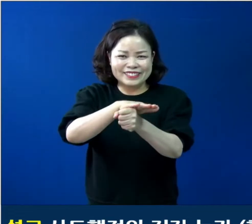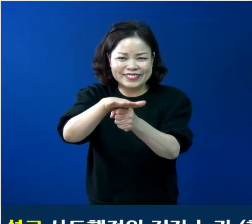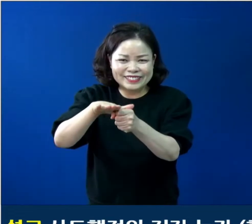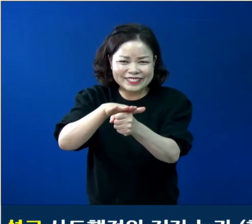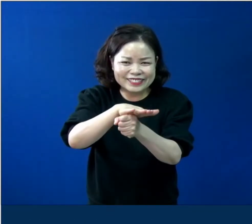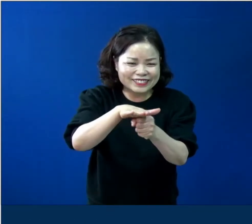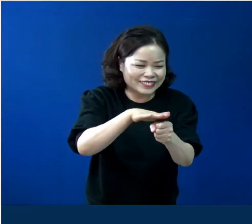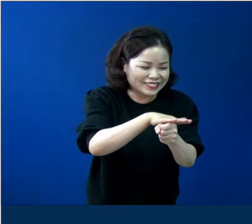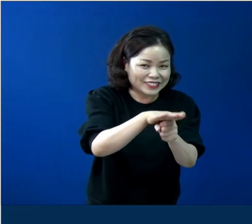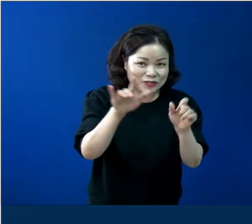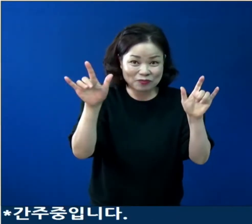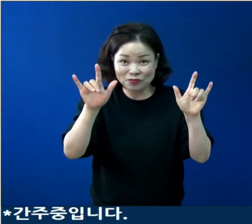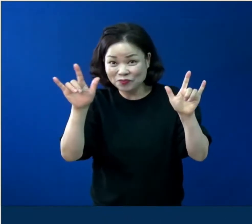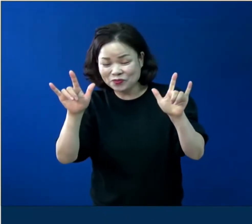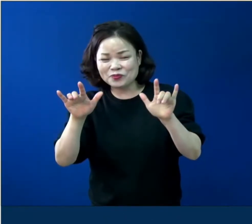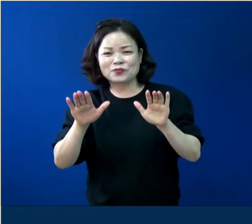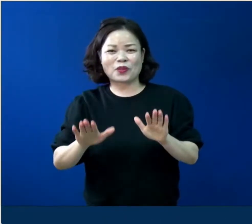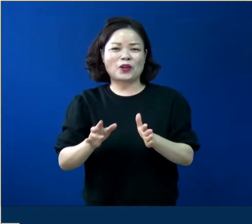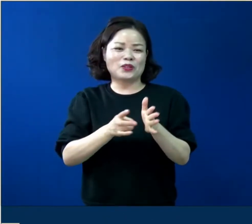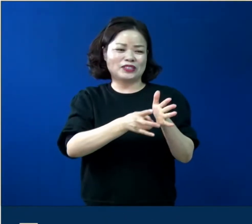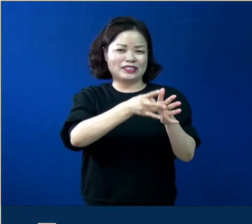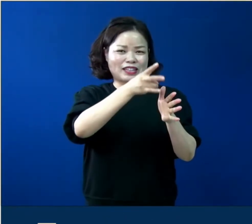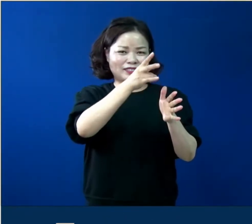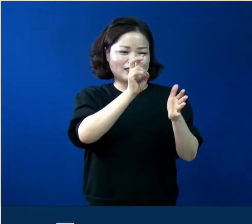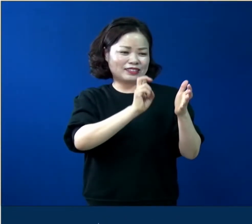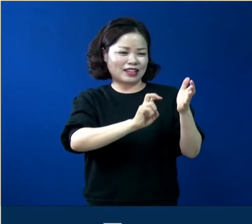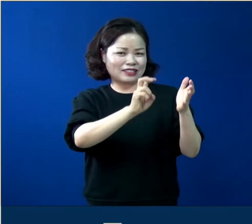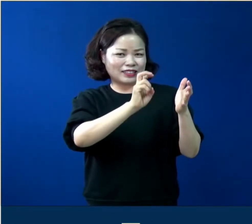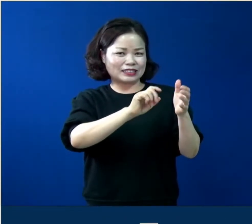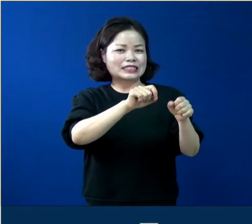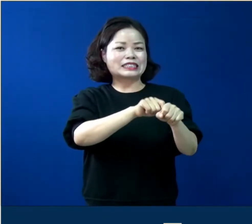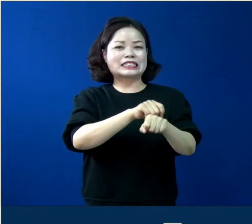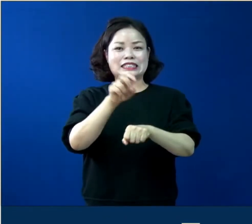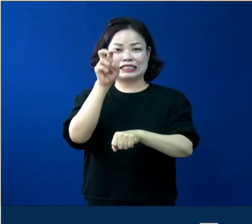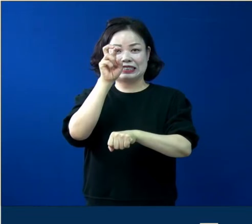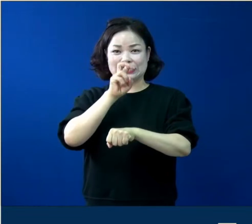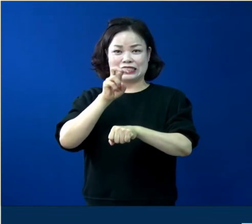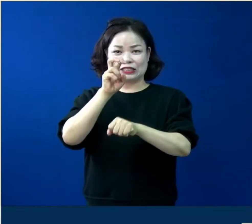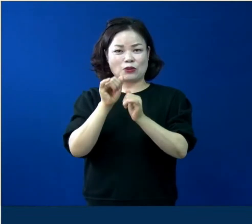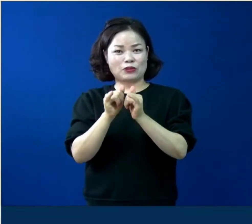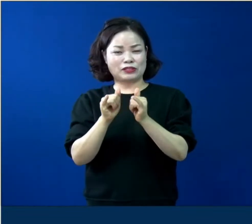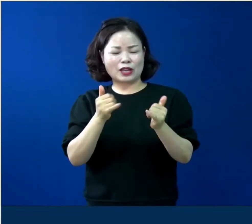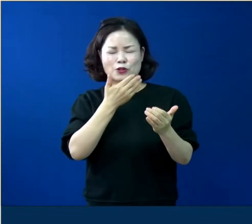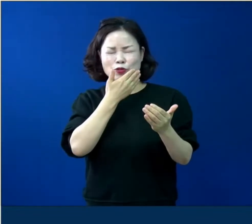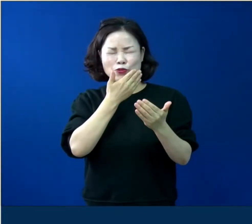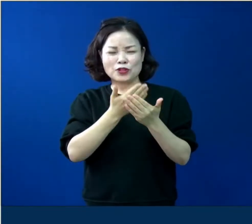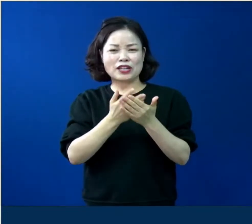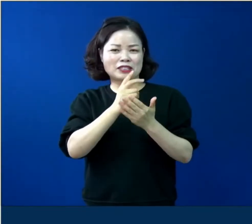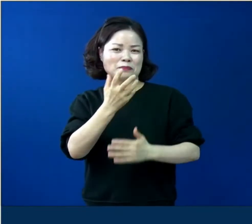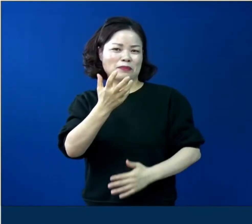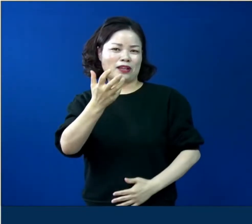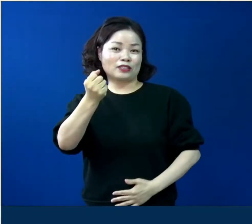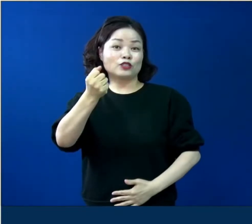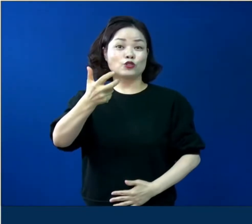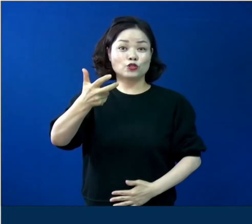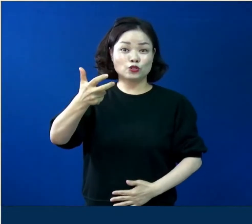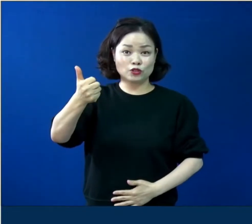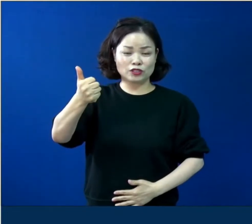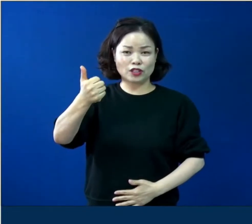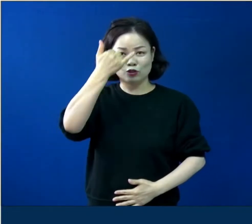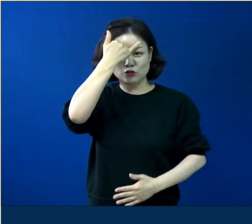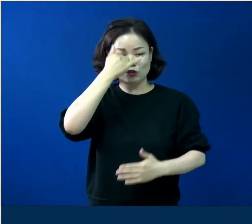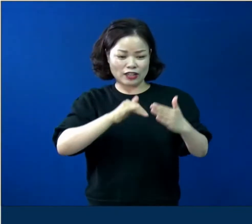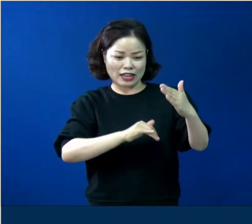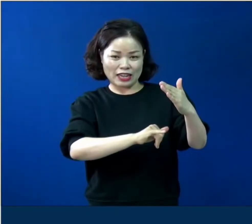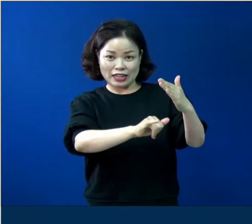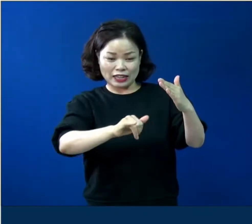사랑합니다. 오늘도 예루살렘 찬양대 또 특송자의 귀한 찬양 받으신 주님께서 이 충현의